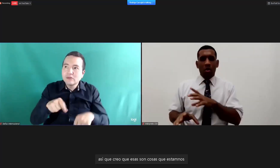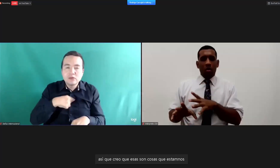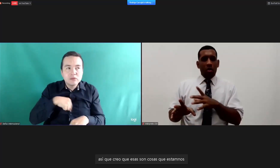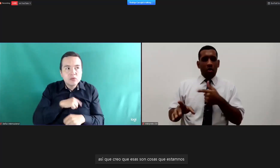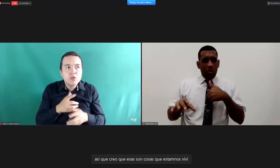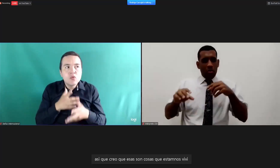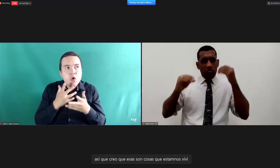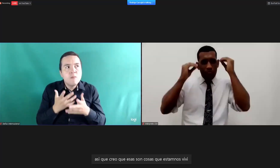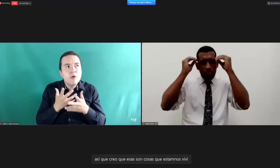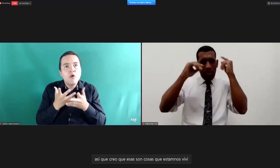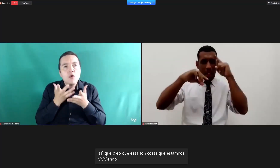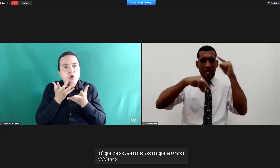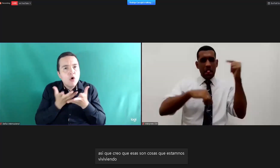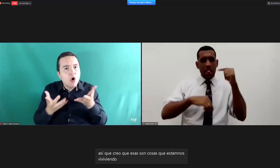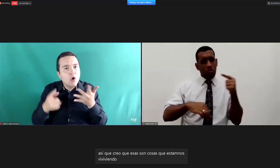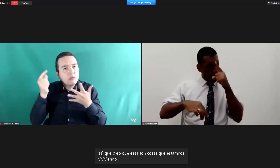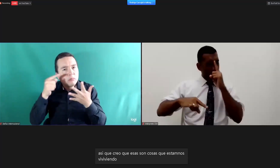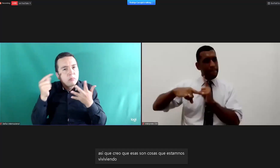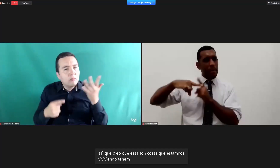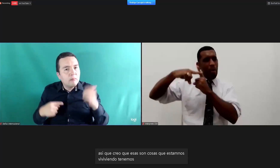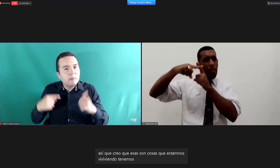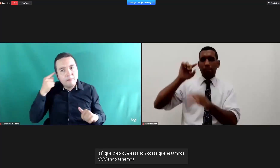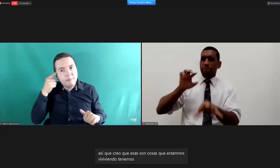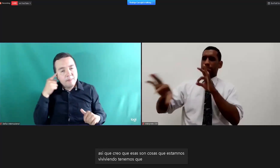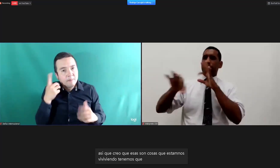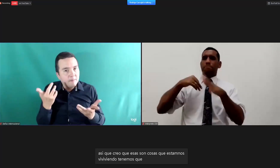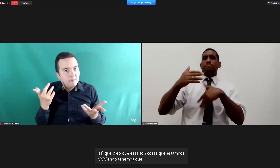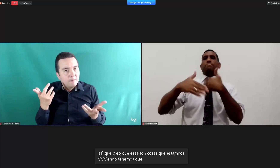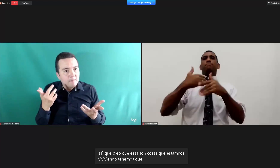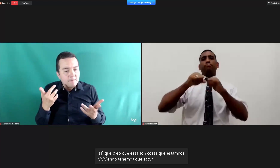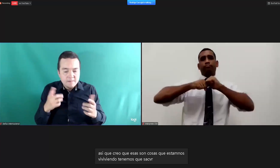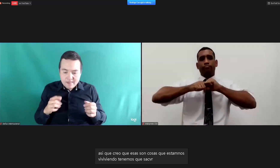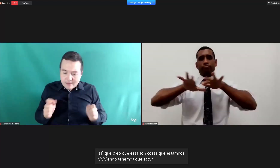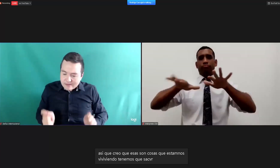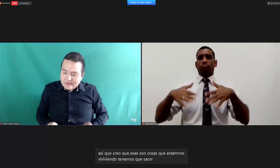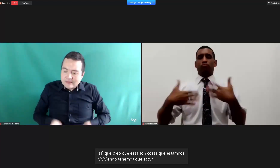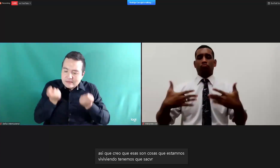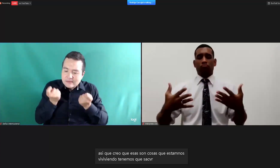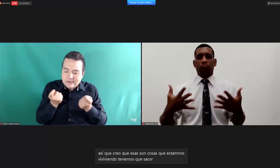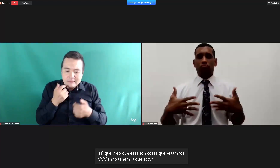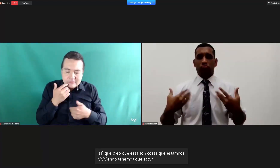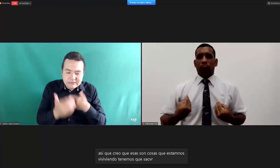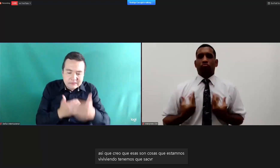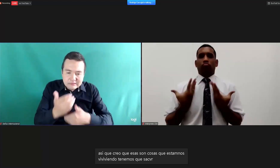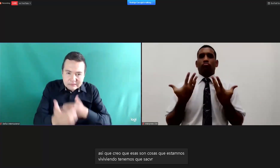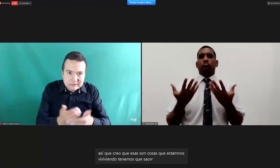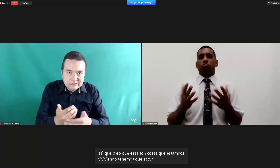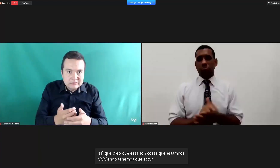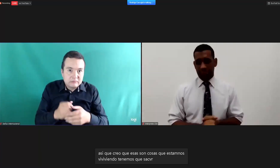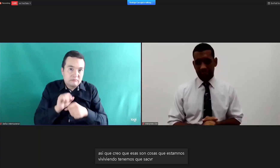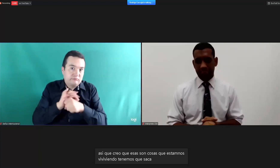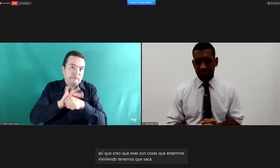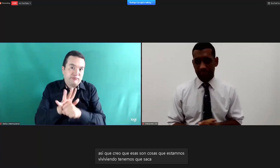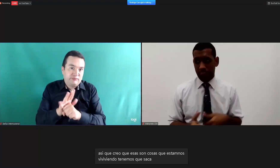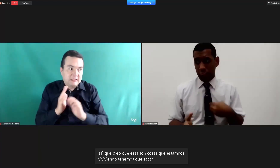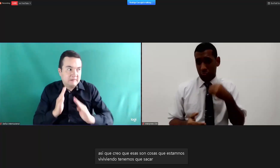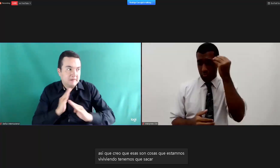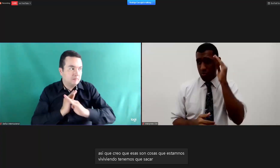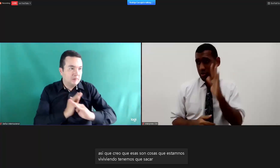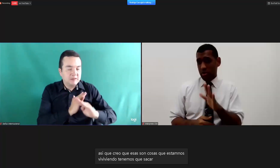para poder sobrevivir y llevar esta pandemia de mejor manera, Estefan. Yo